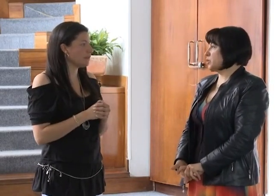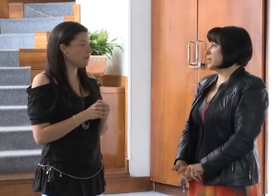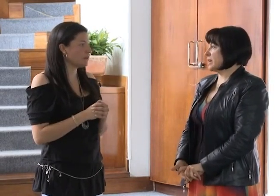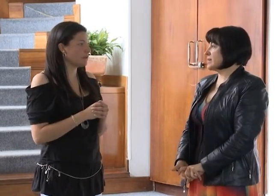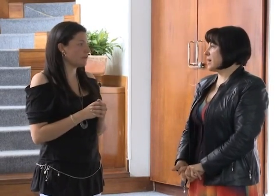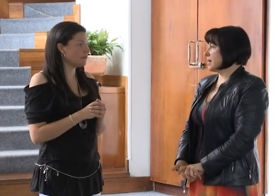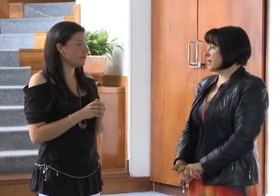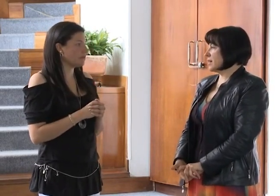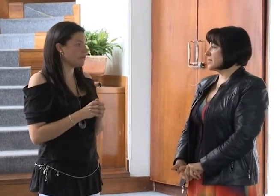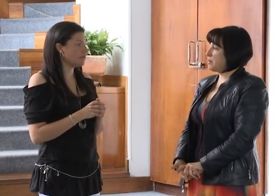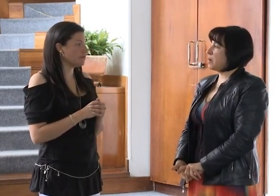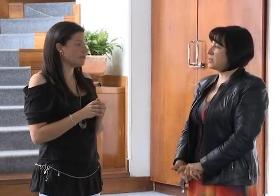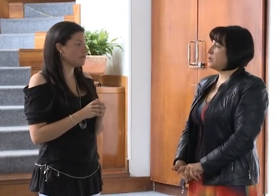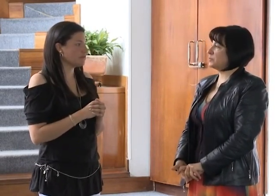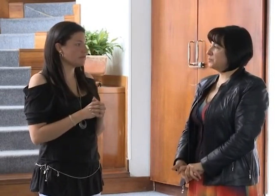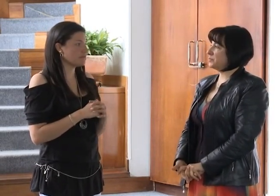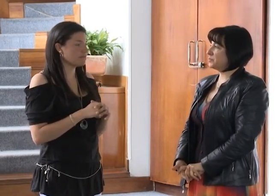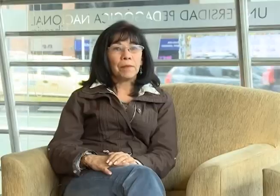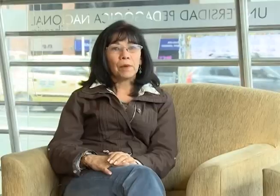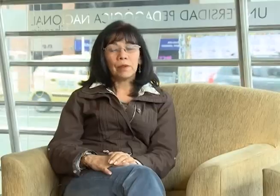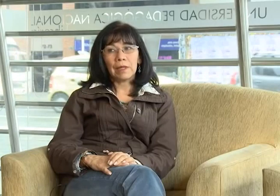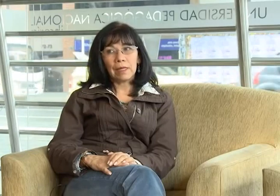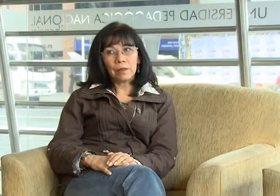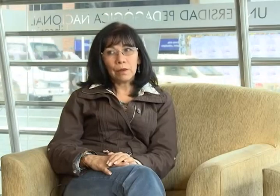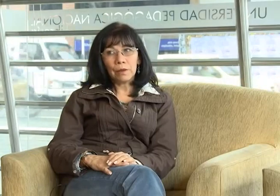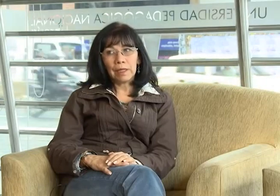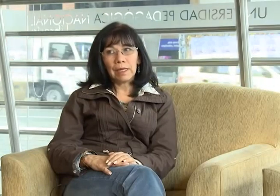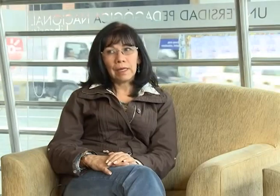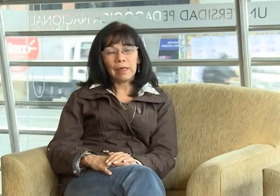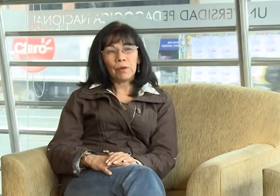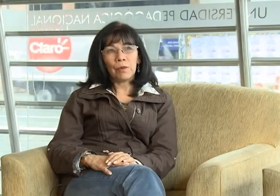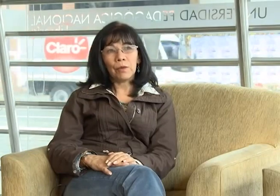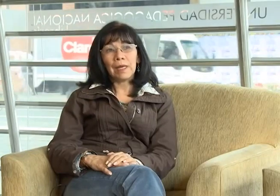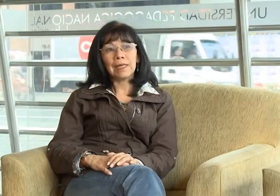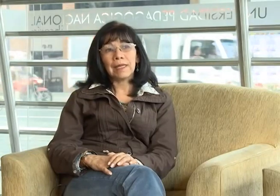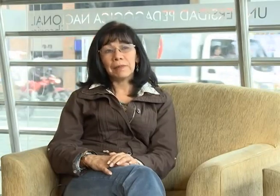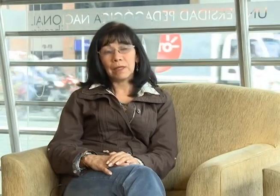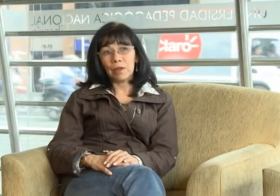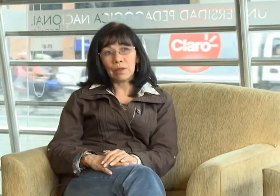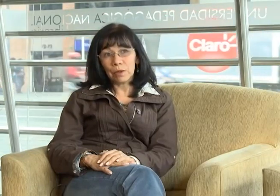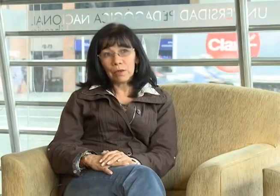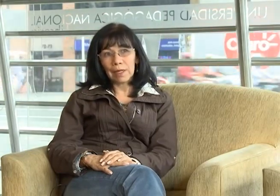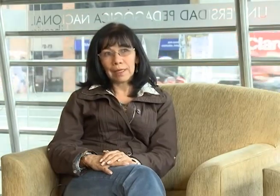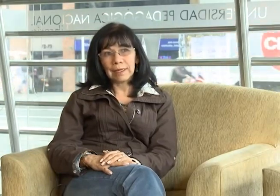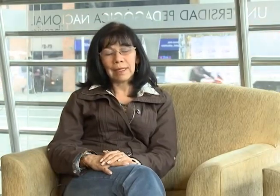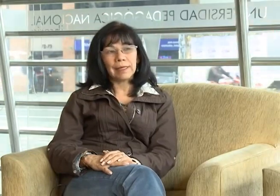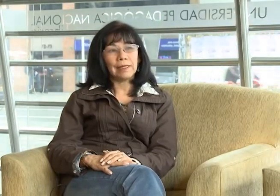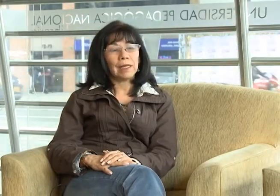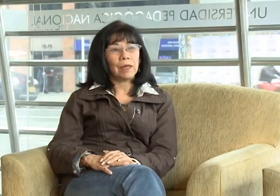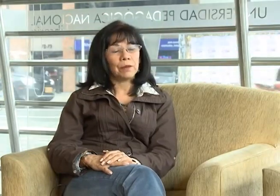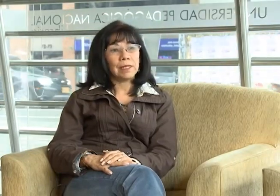responder esa evaluación. Por lo tanto, una de las adaptaciones curriculares que se han realizado